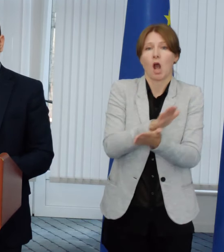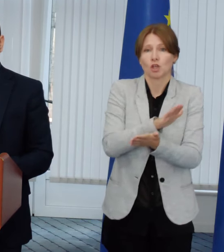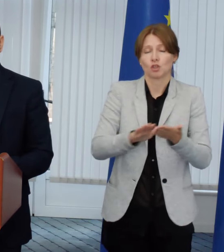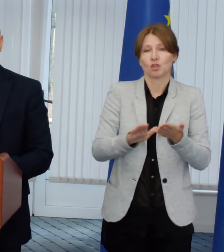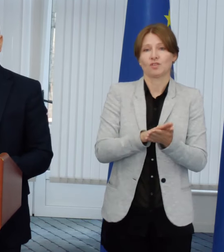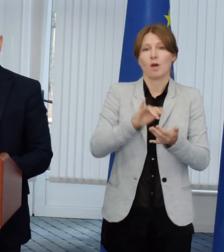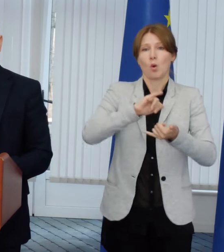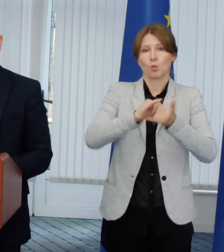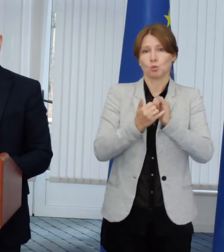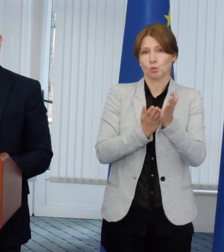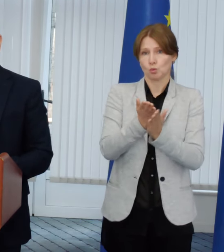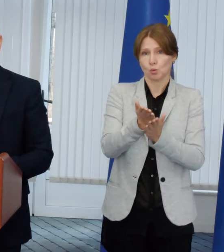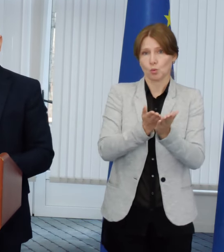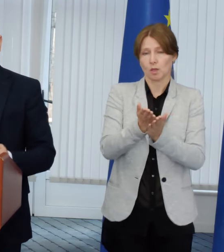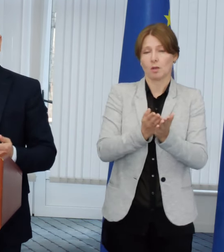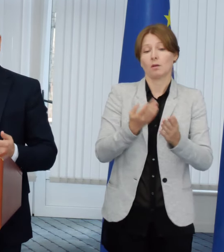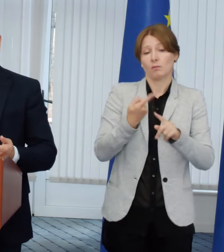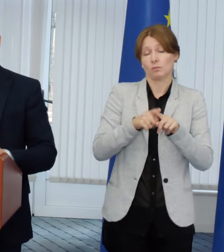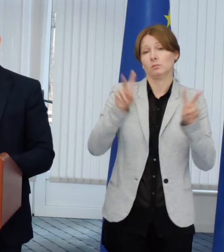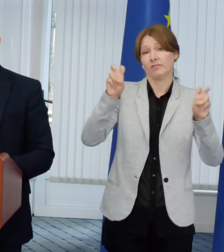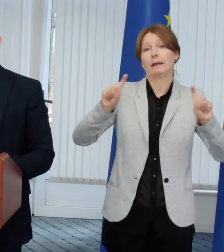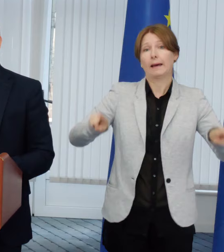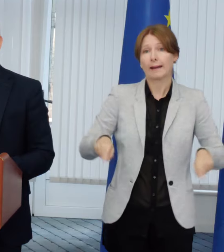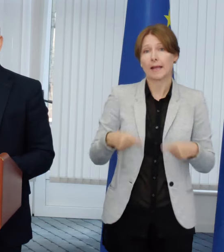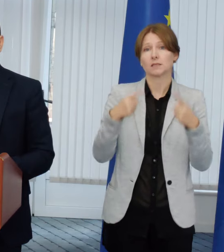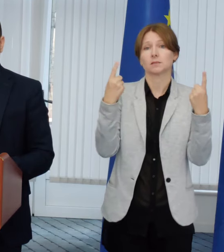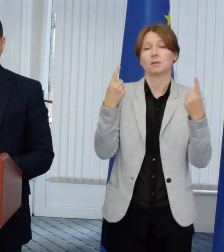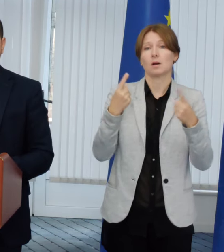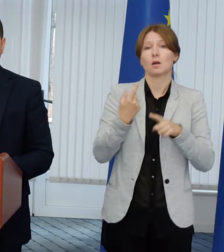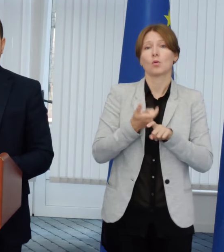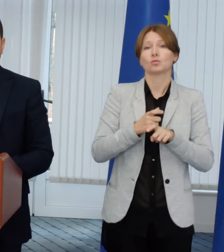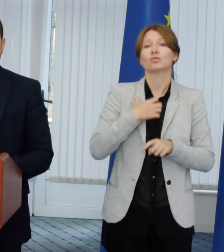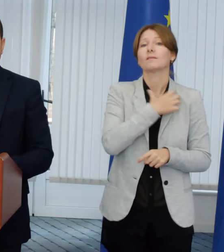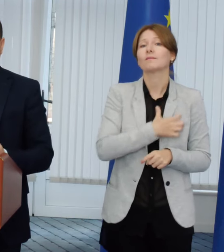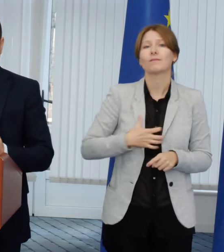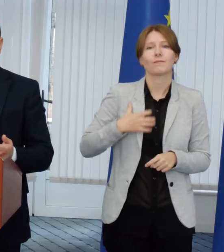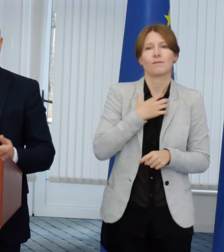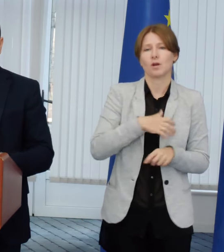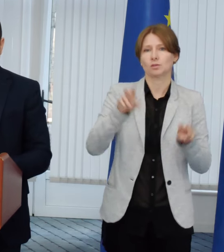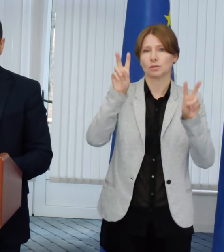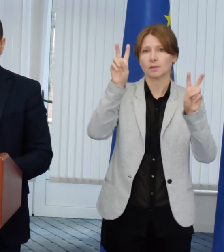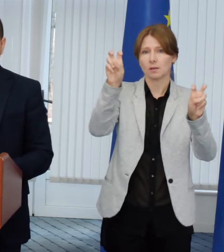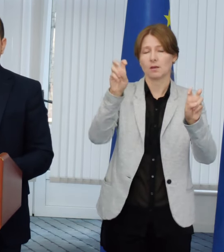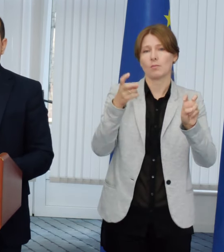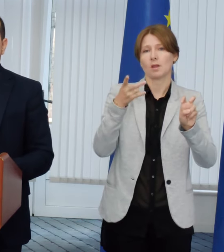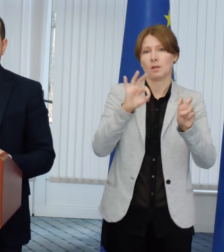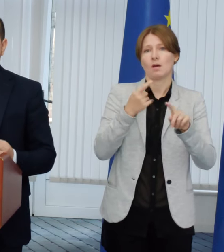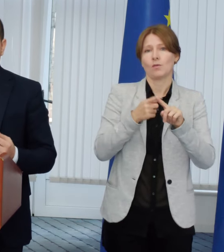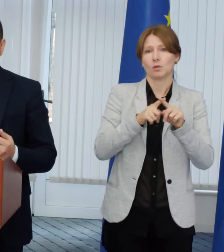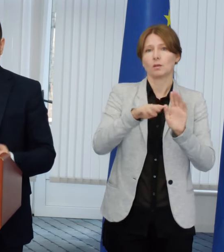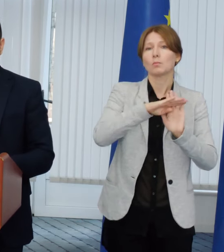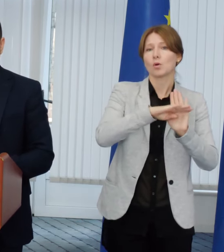la servicii. Asta înseamnă restart, un element foarte important în toate aceste trei elemente este